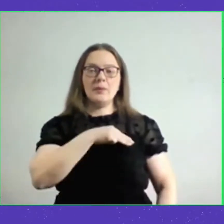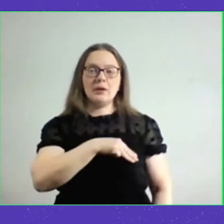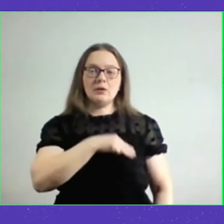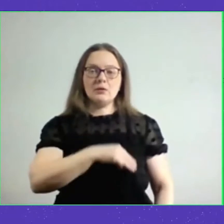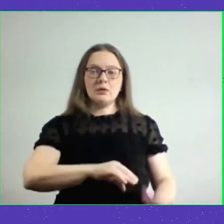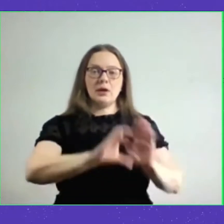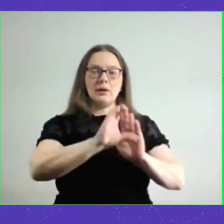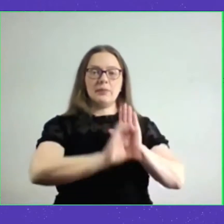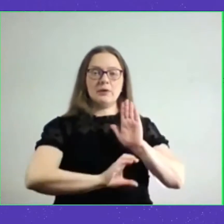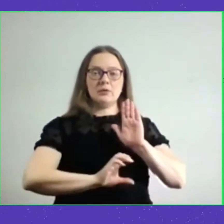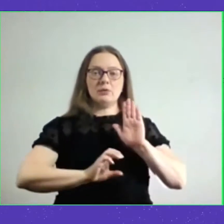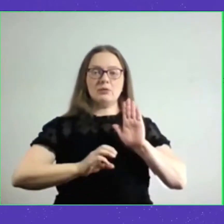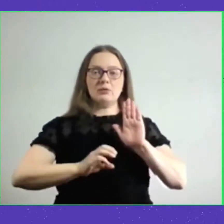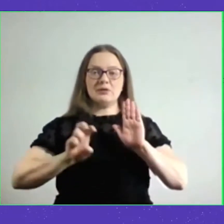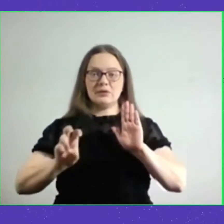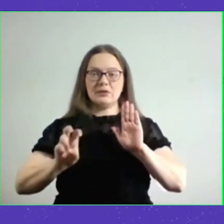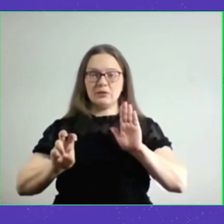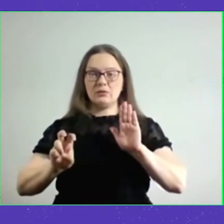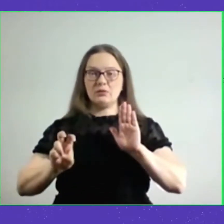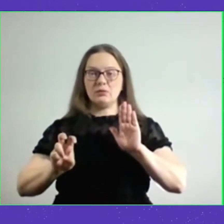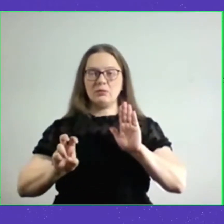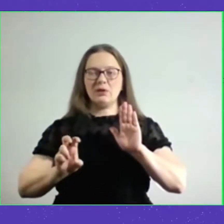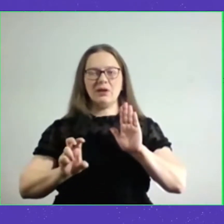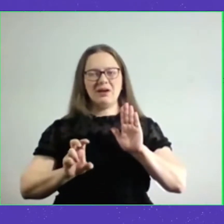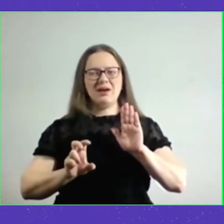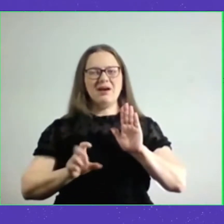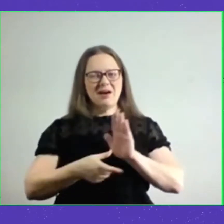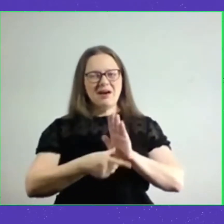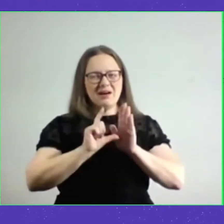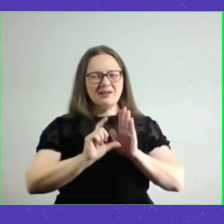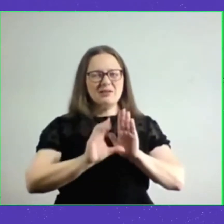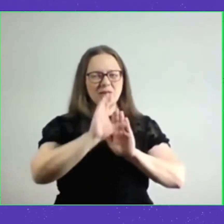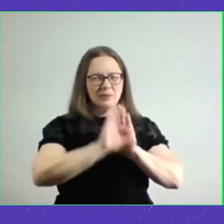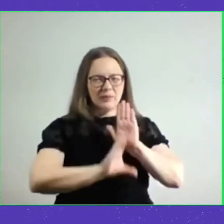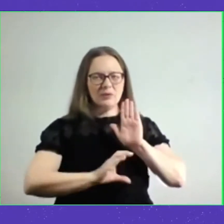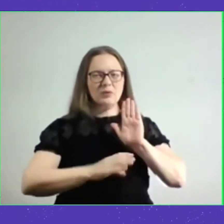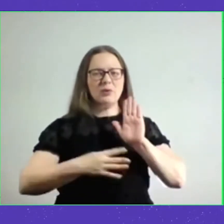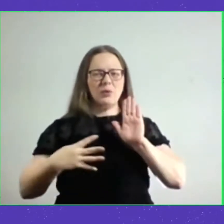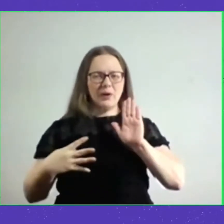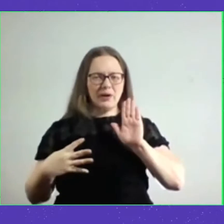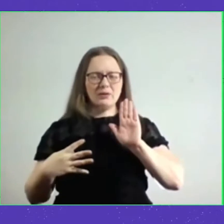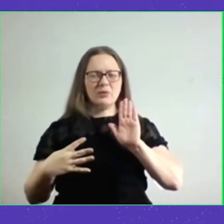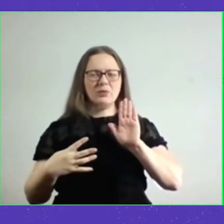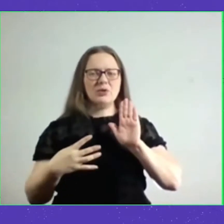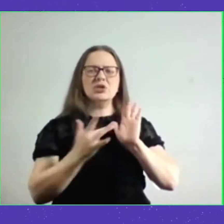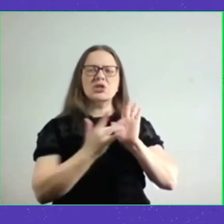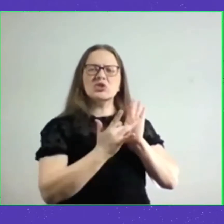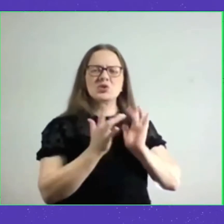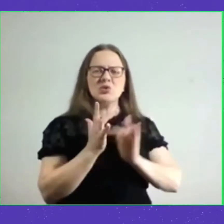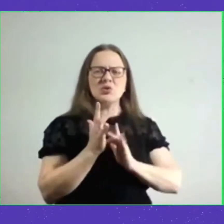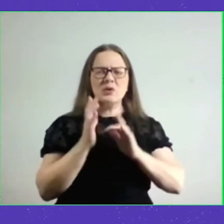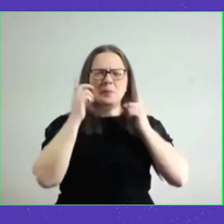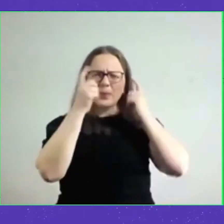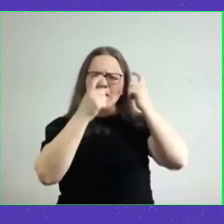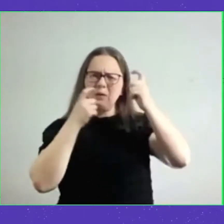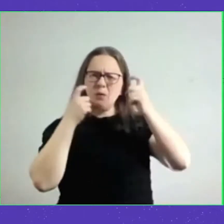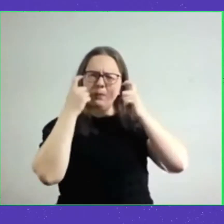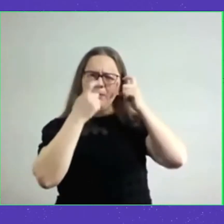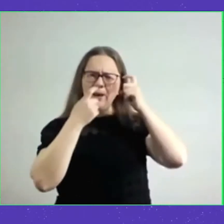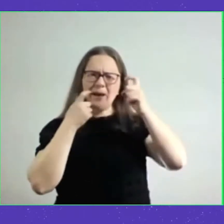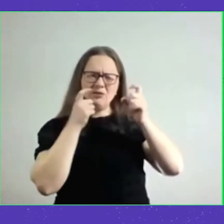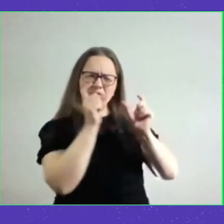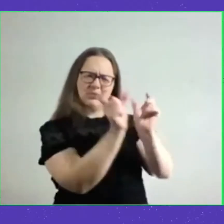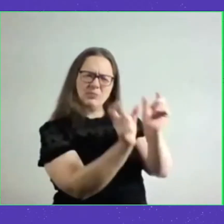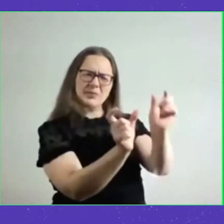capítulo 4 de Mateus, nós vemos a preocupação do Senhor pelas pessoas, vendo que as pessoas precisam de cura, de salvação,